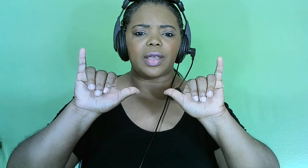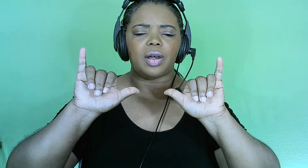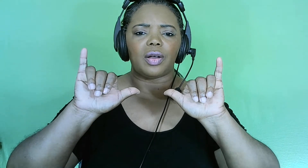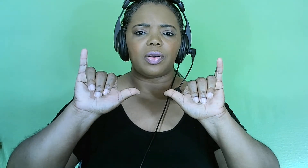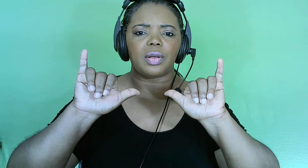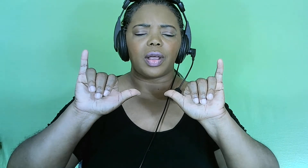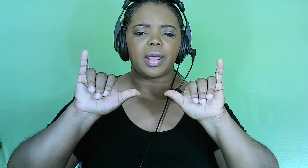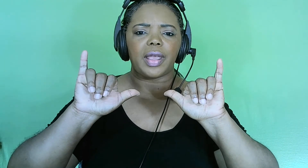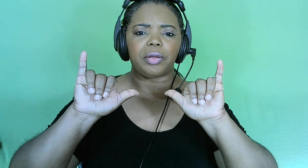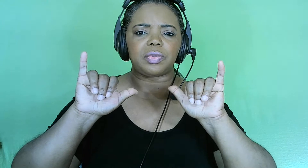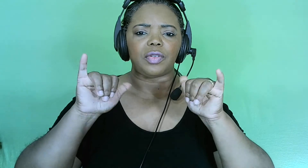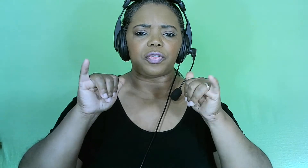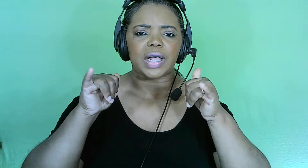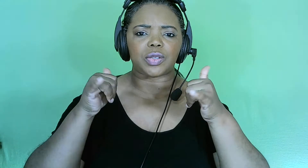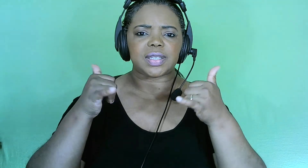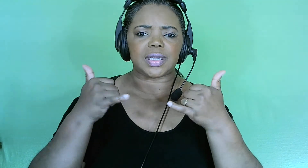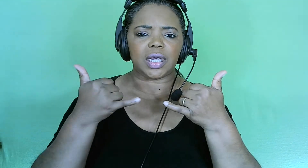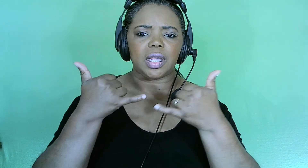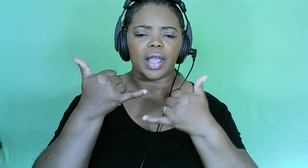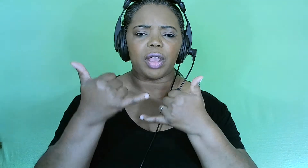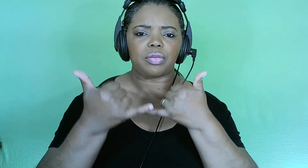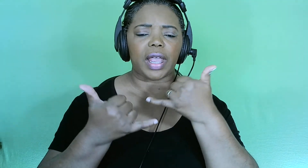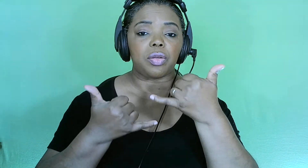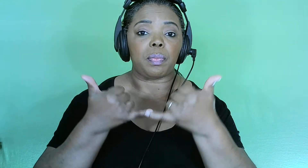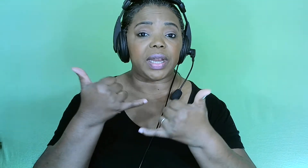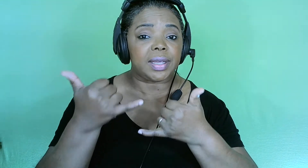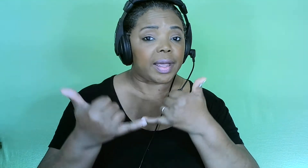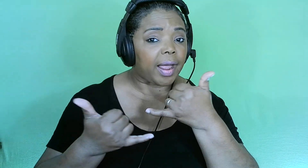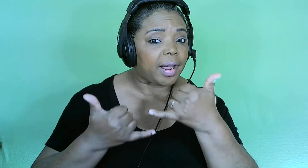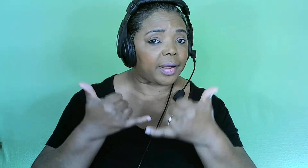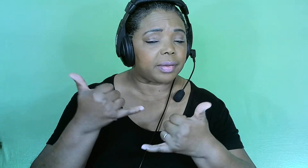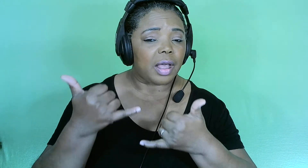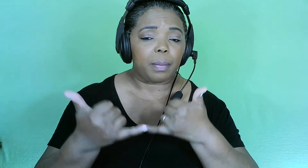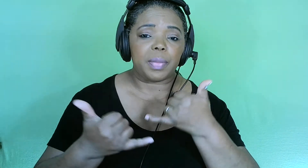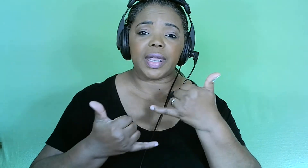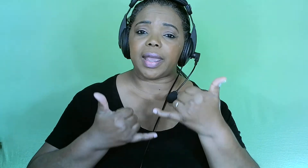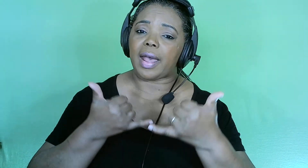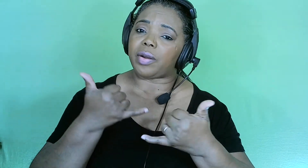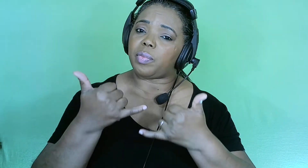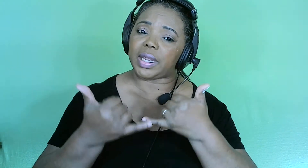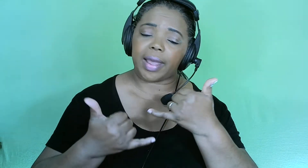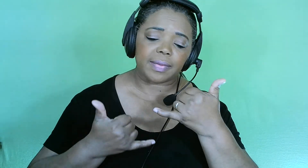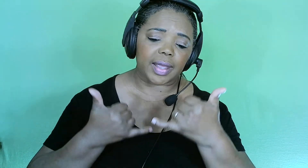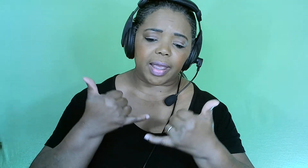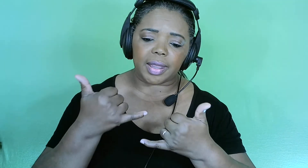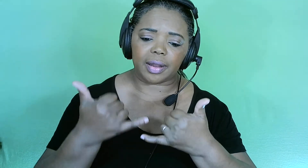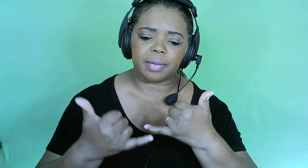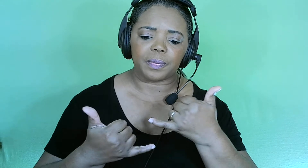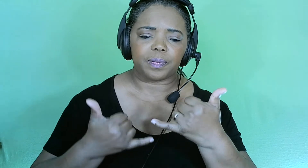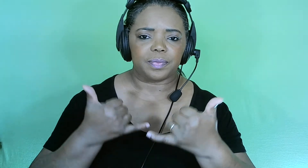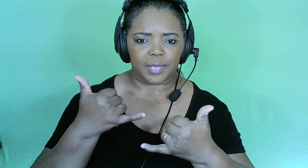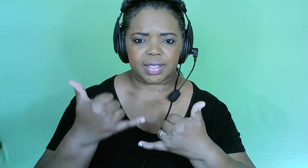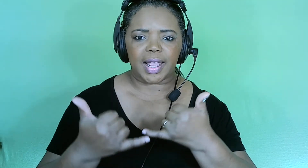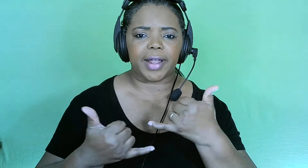ó, eu faço assim, eu tenho brincar, brincar ou brincadeira,